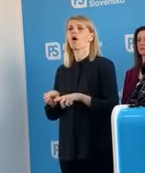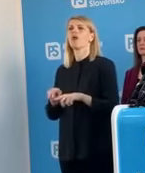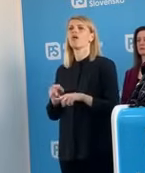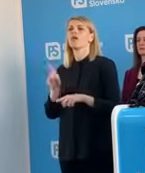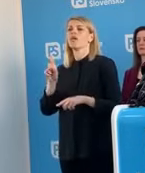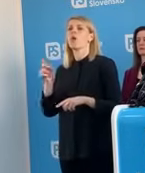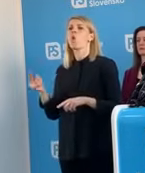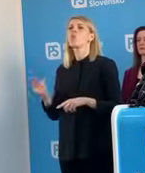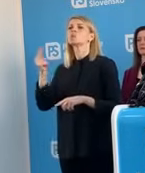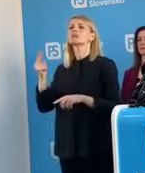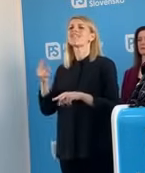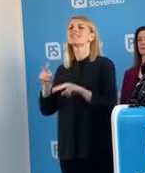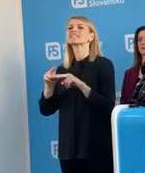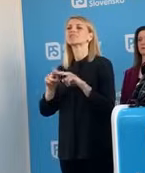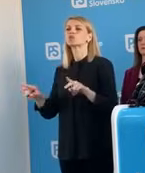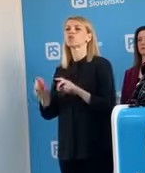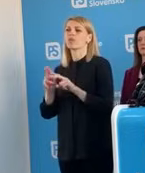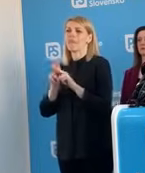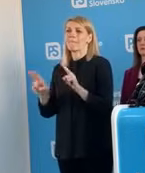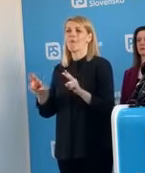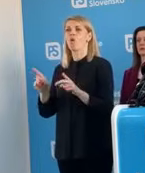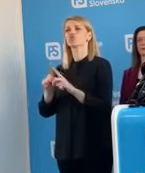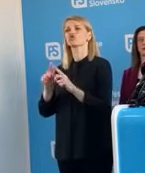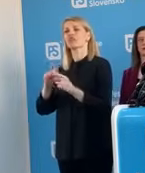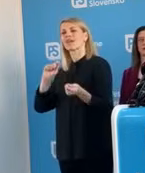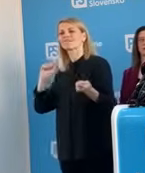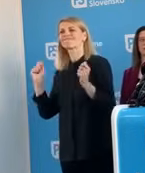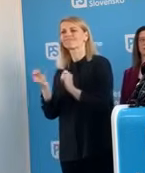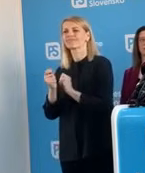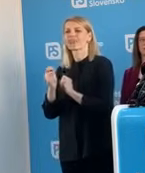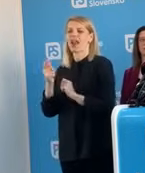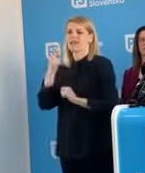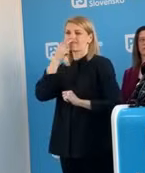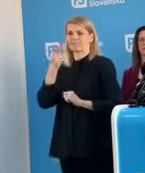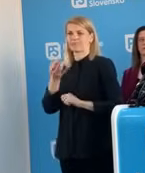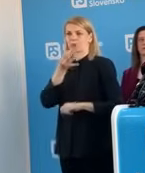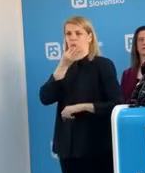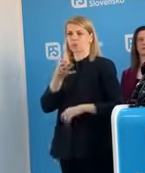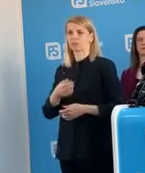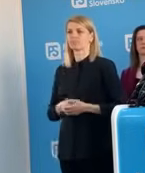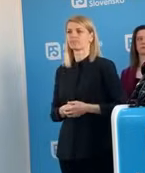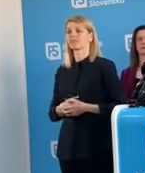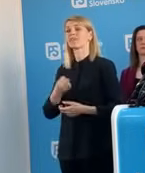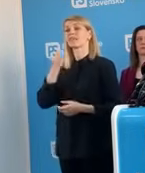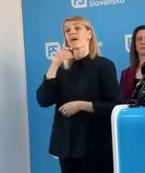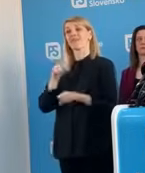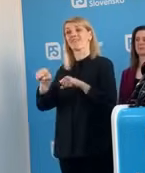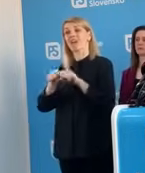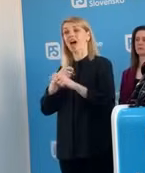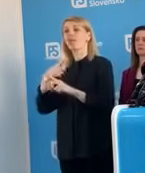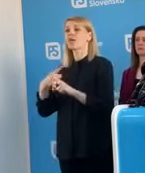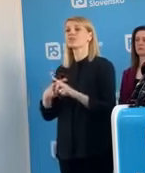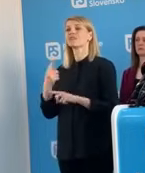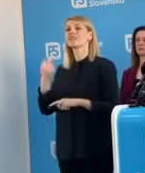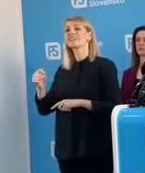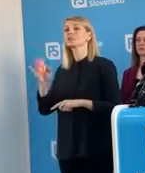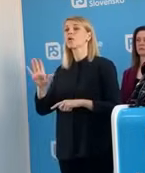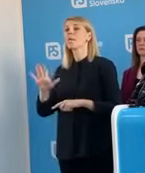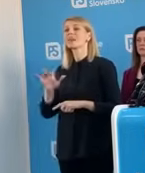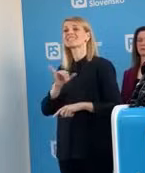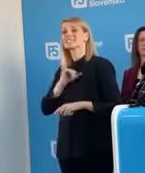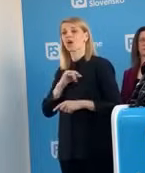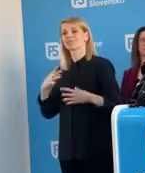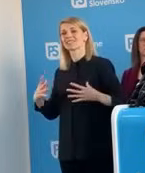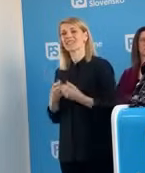teoreticky ústavný súd, ale to UŠP nie. Ak by vláda a Robert Fico mali reálny záujem na tom zachrániť tie miliardy z